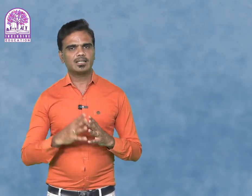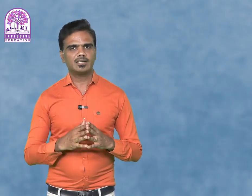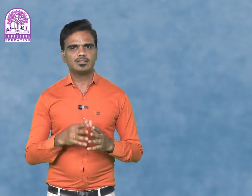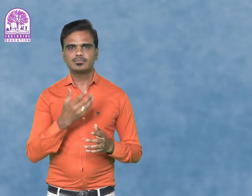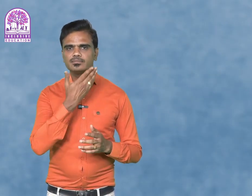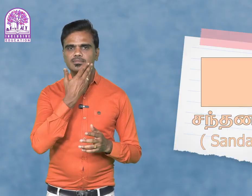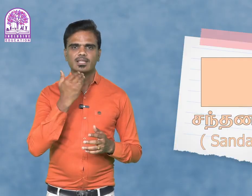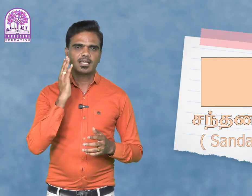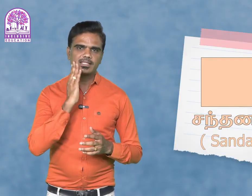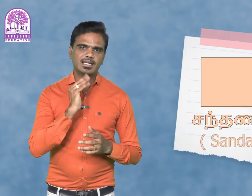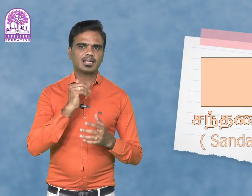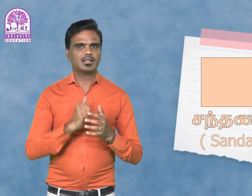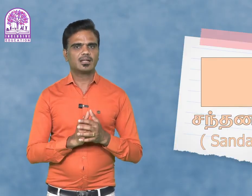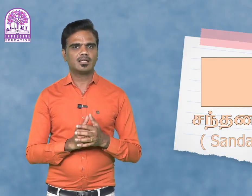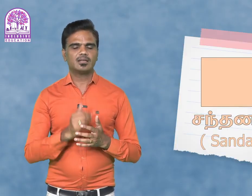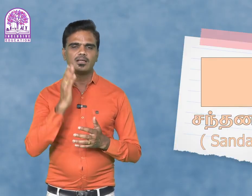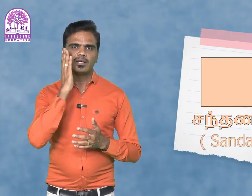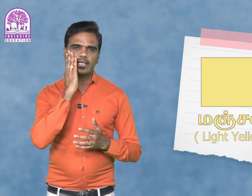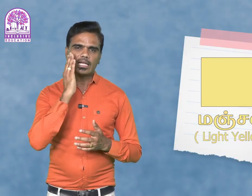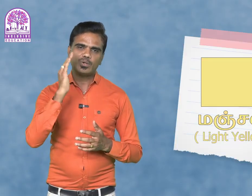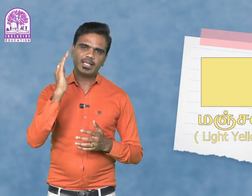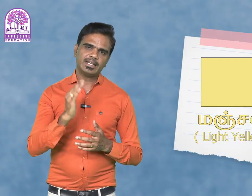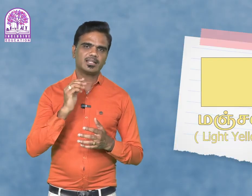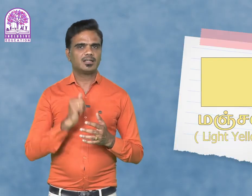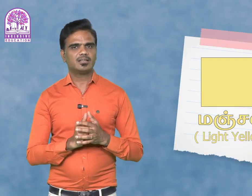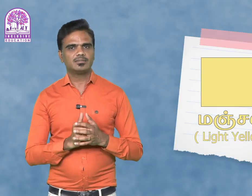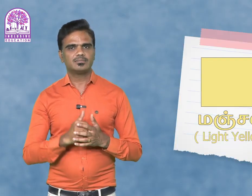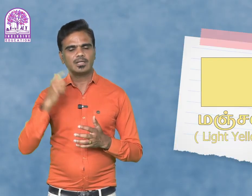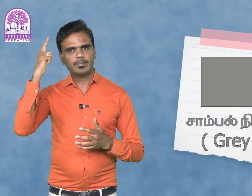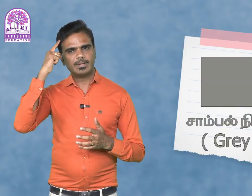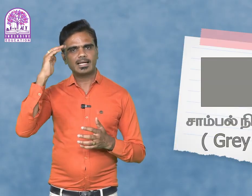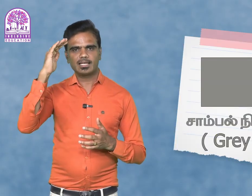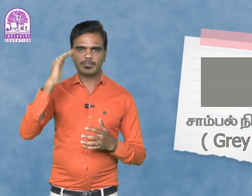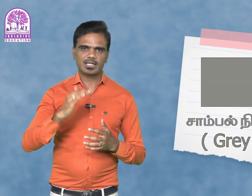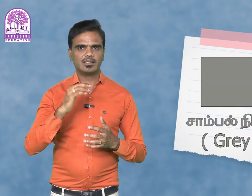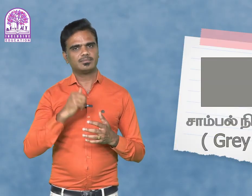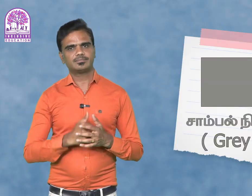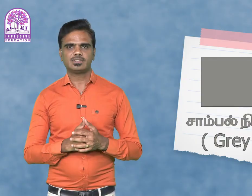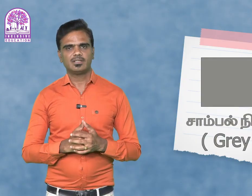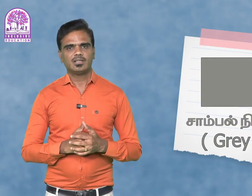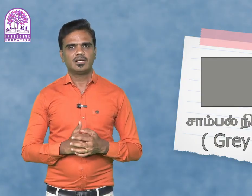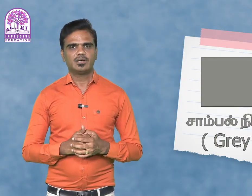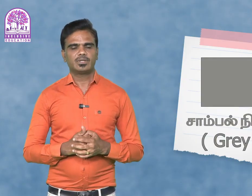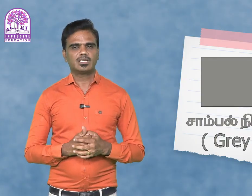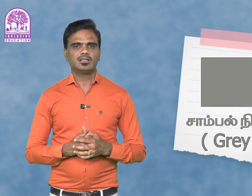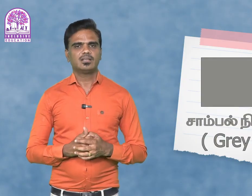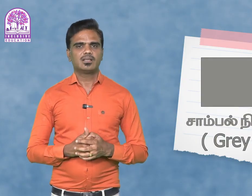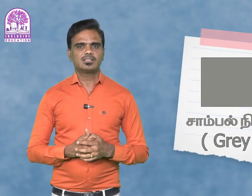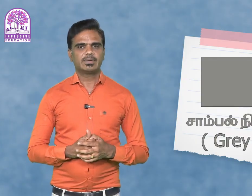இருக்கலாம் சாண்டல் கலராக இருக்கலாம், எல்லோவில் லைட்டாக இருக்கலாம், பிளாக்கில் கம்மியாக இருக்கலாம், புரியுதுங்களா, சிமெண்ட்